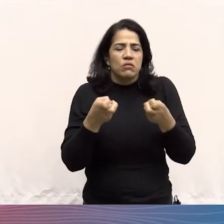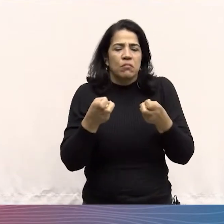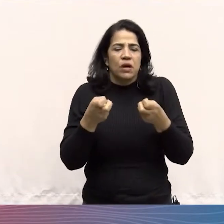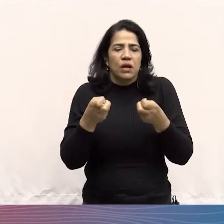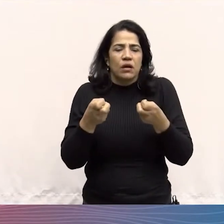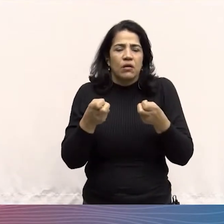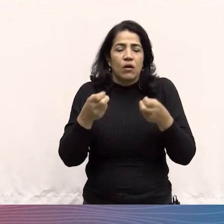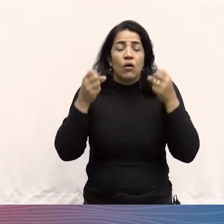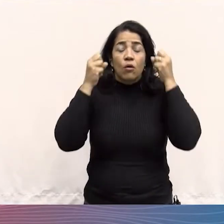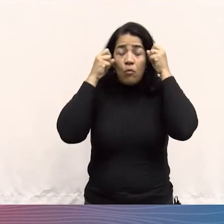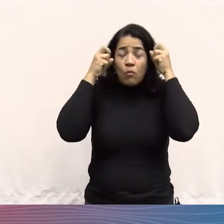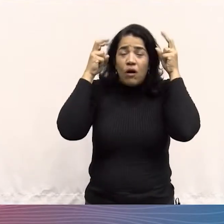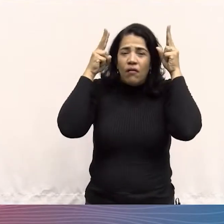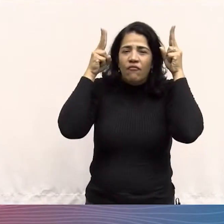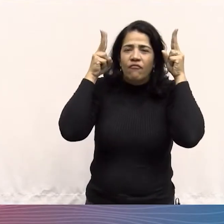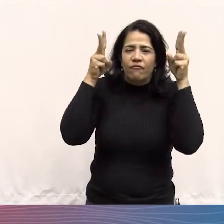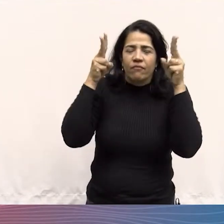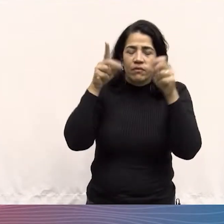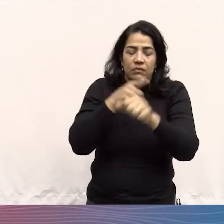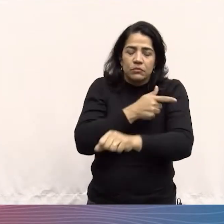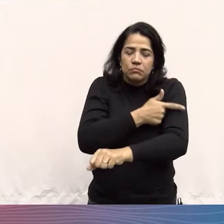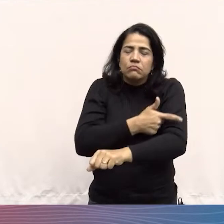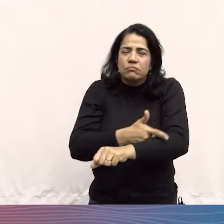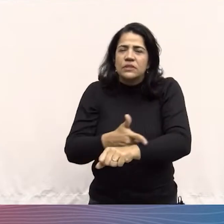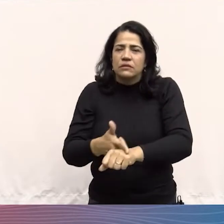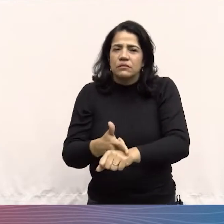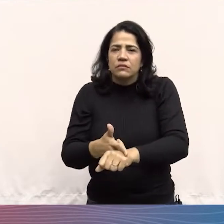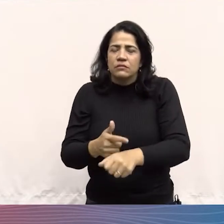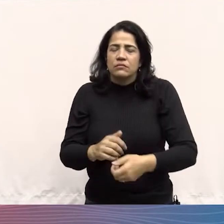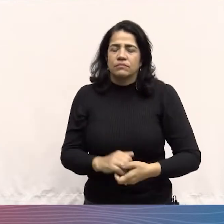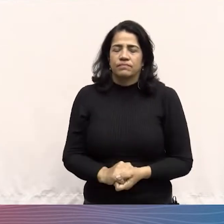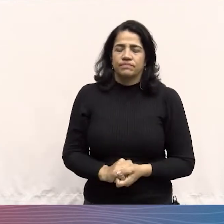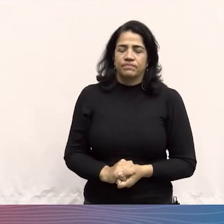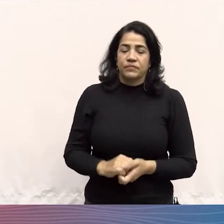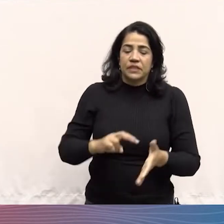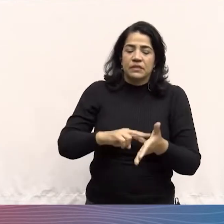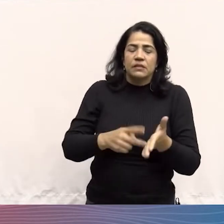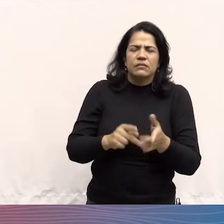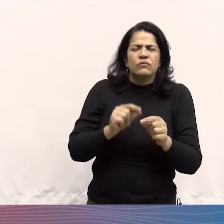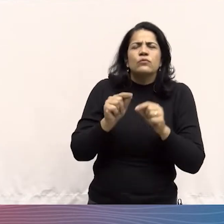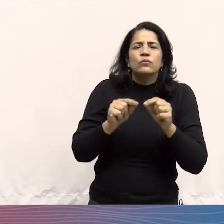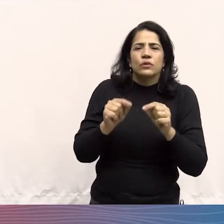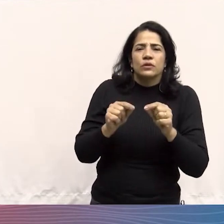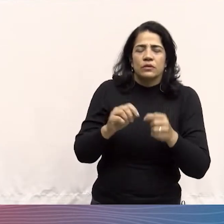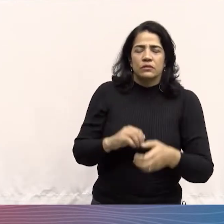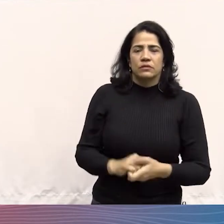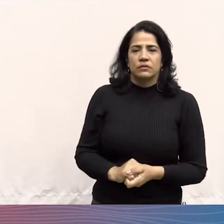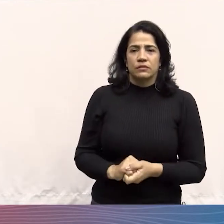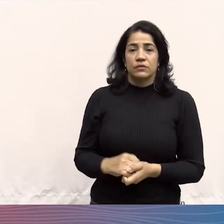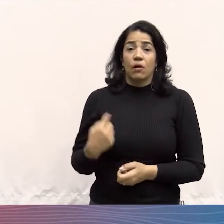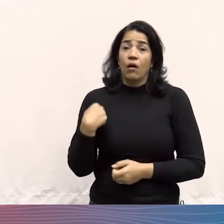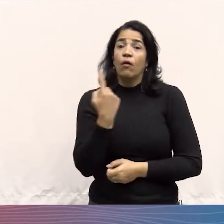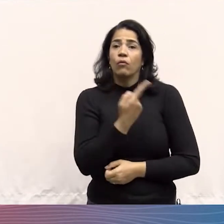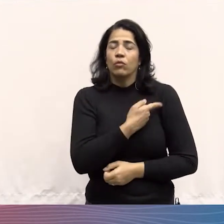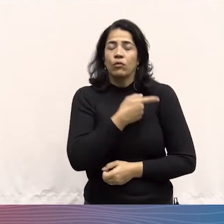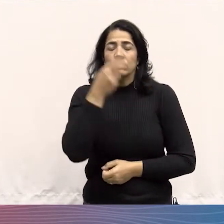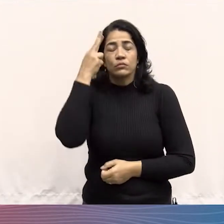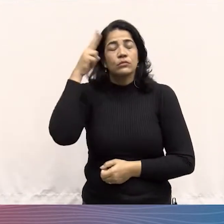é nosso Senhor Jesus Cristo. Agora, versículo 14: